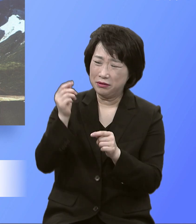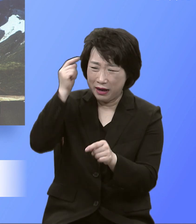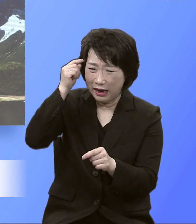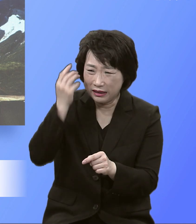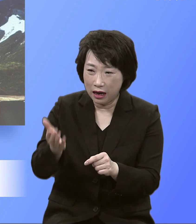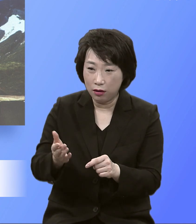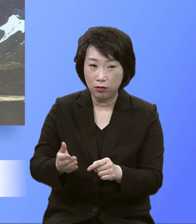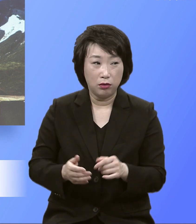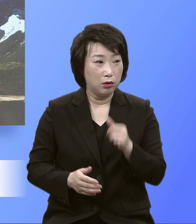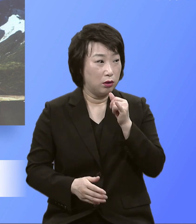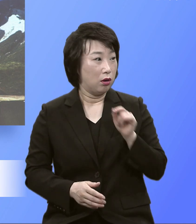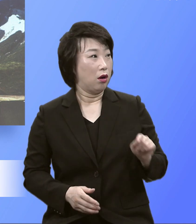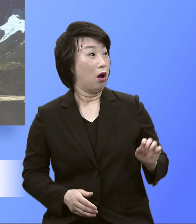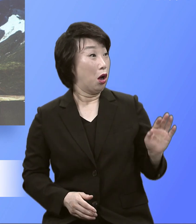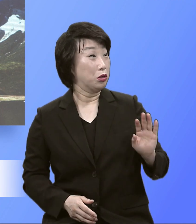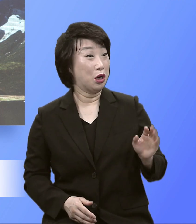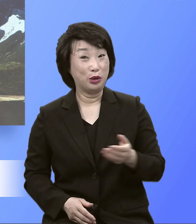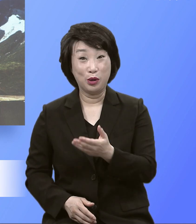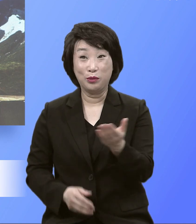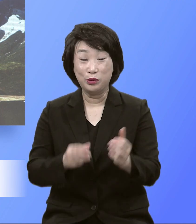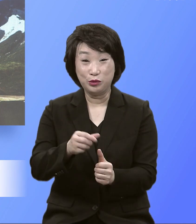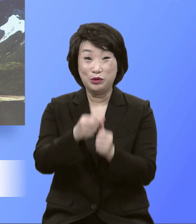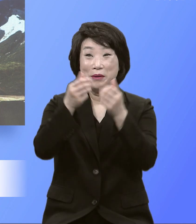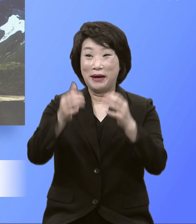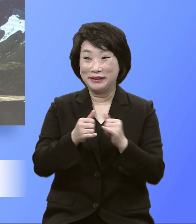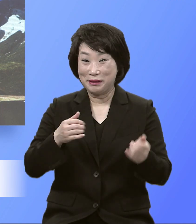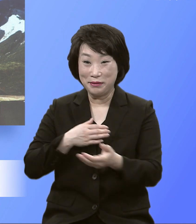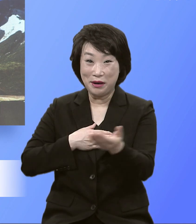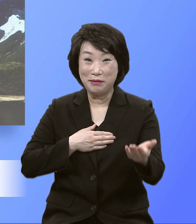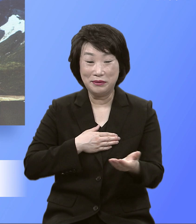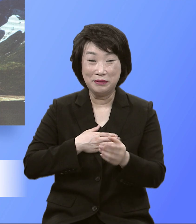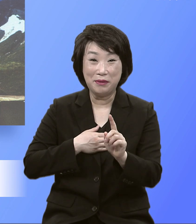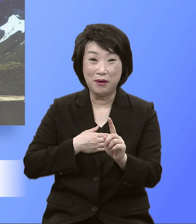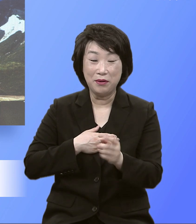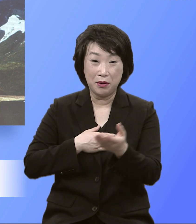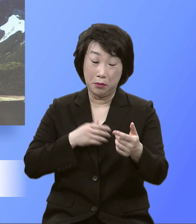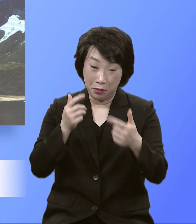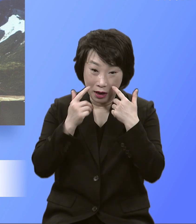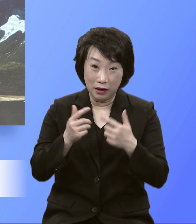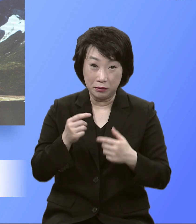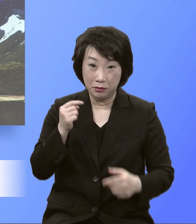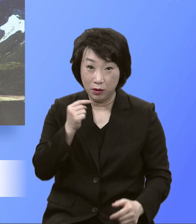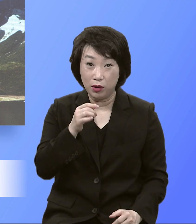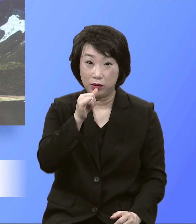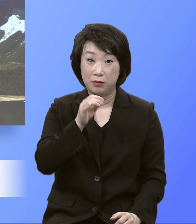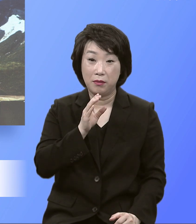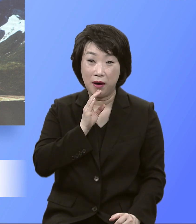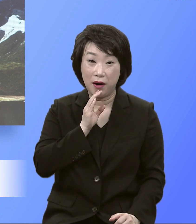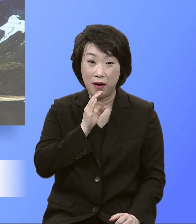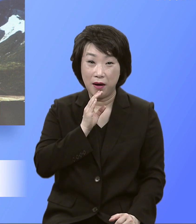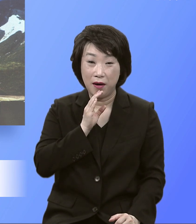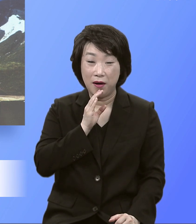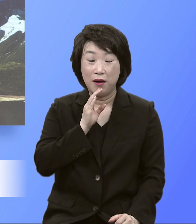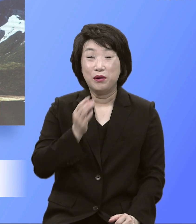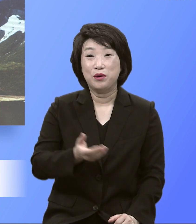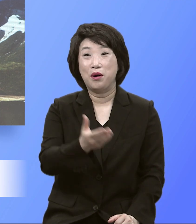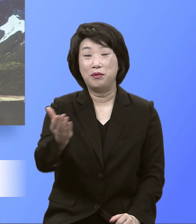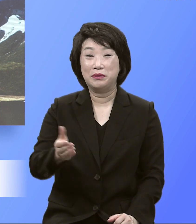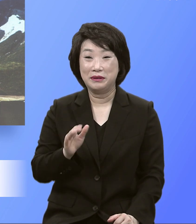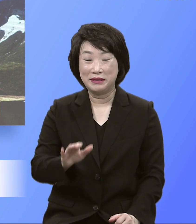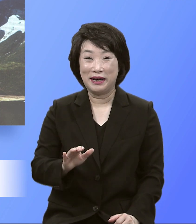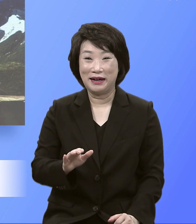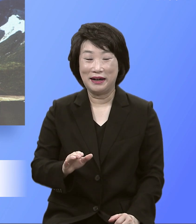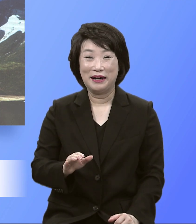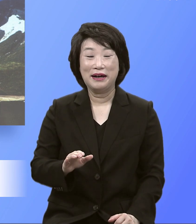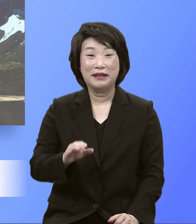있느냐. 여러분, 이 구원받은 사람은 수다 떨게 돼 있어요. 예, 얼마나